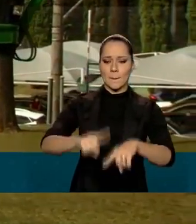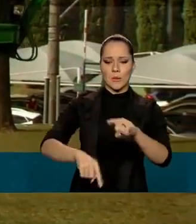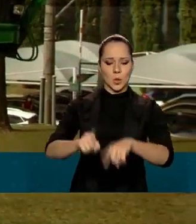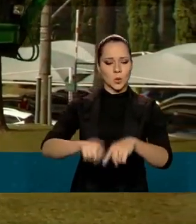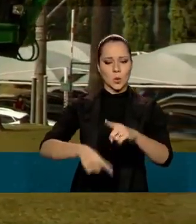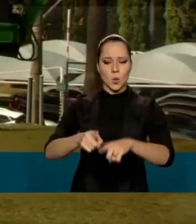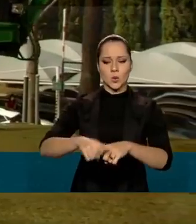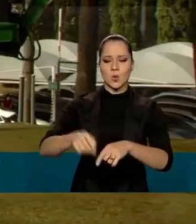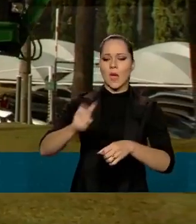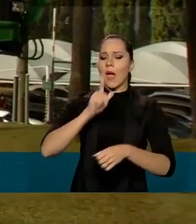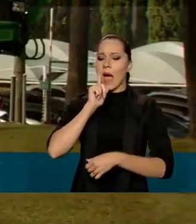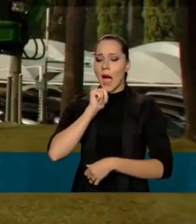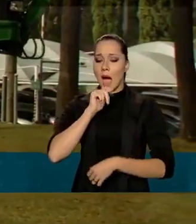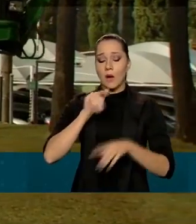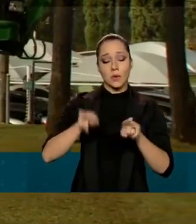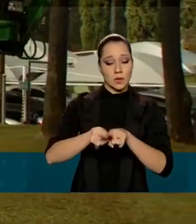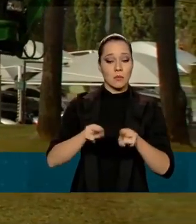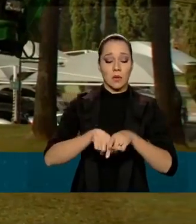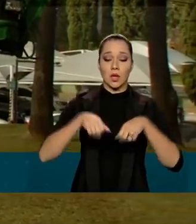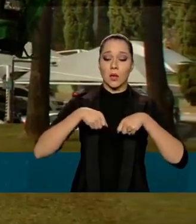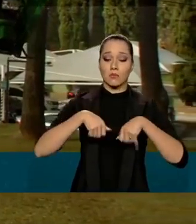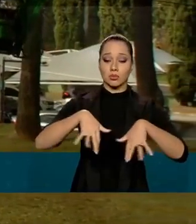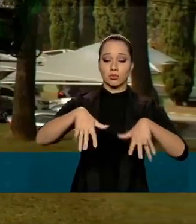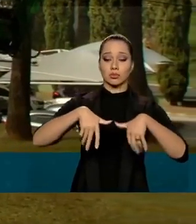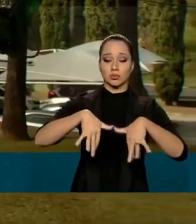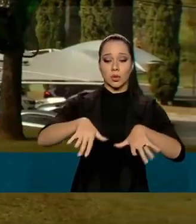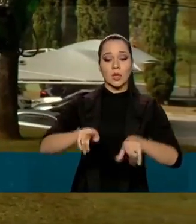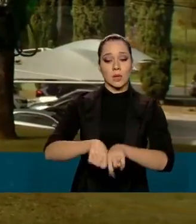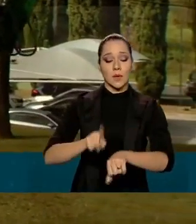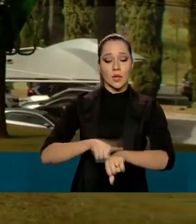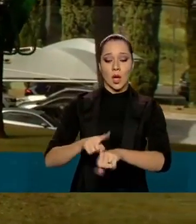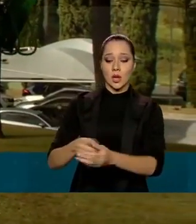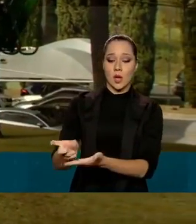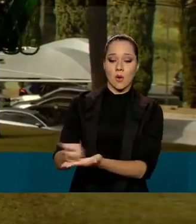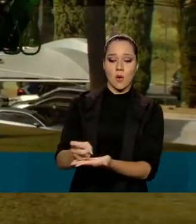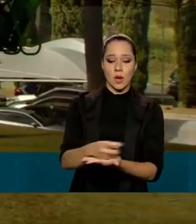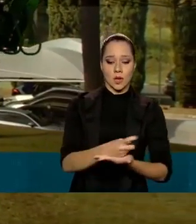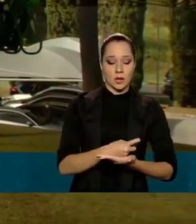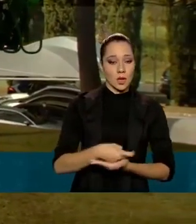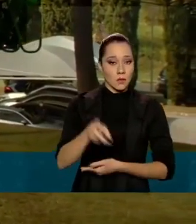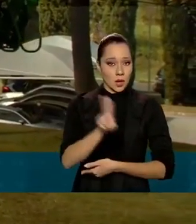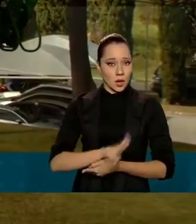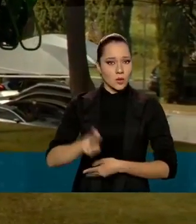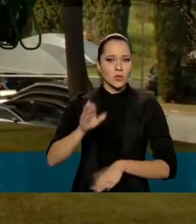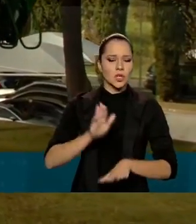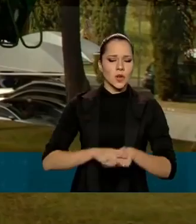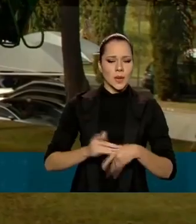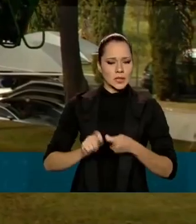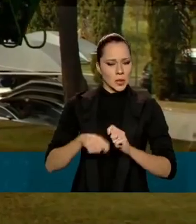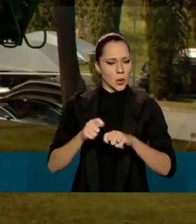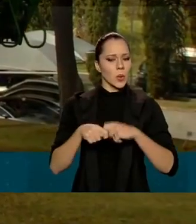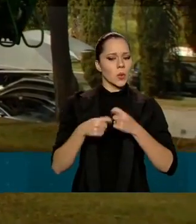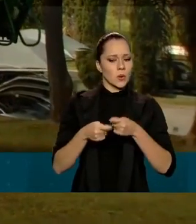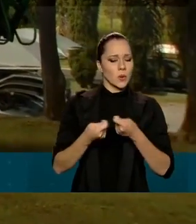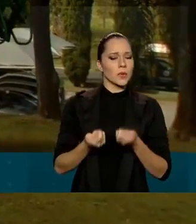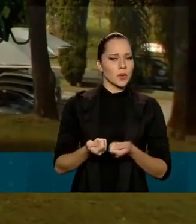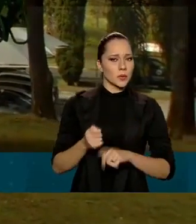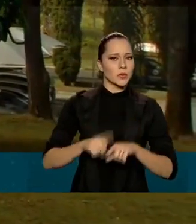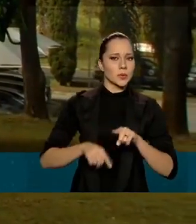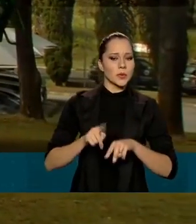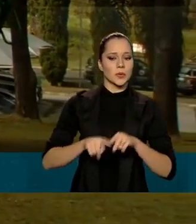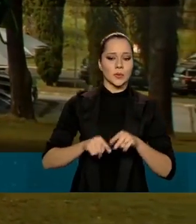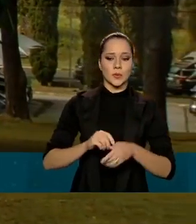produtos ou mesmo de água ali nas plantações, na colheita, para que o uso seja mais racional também desses